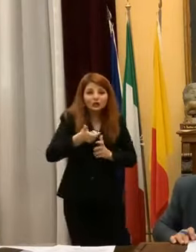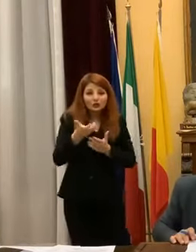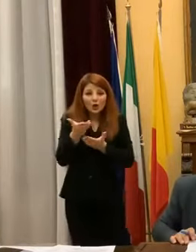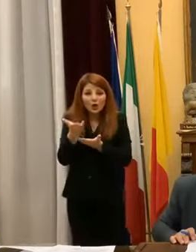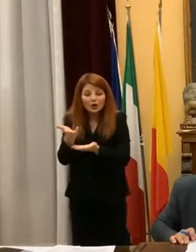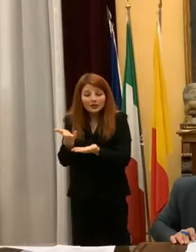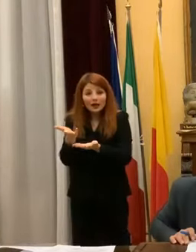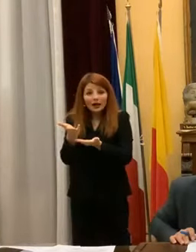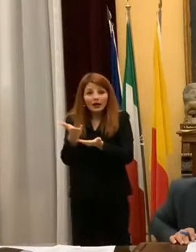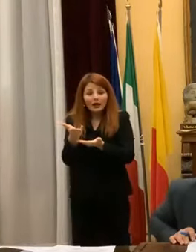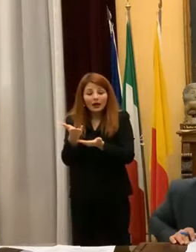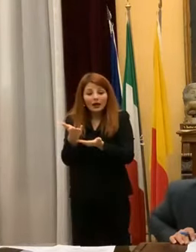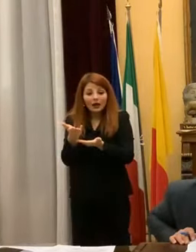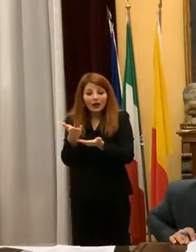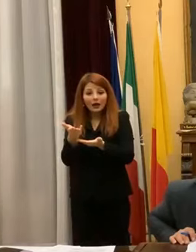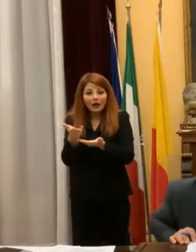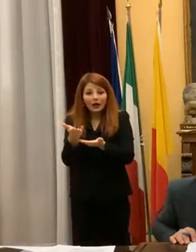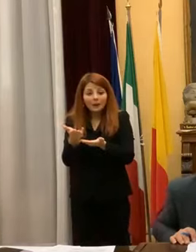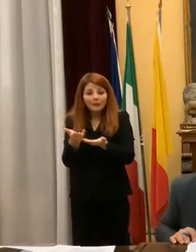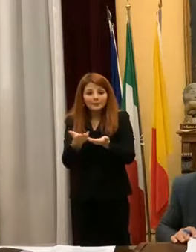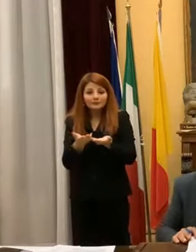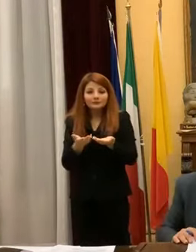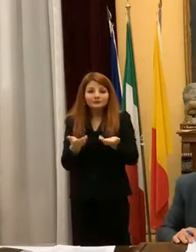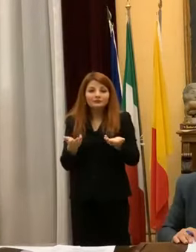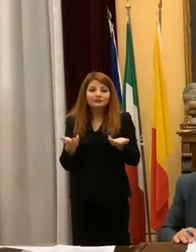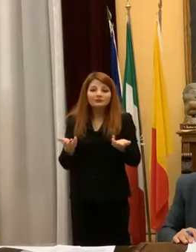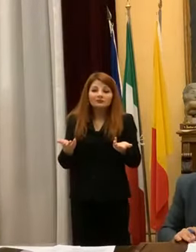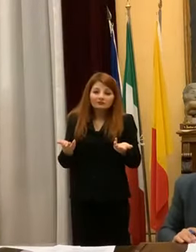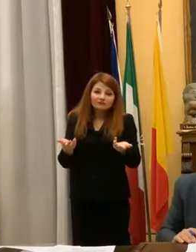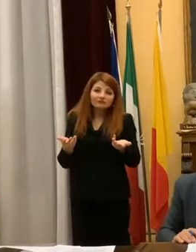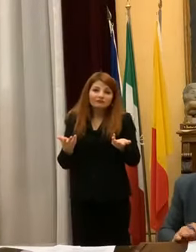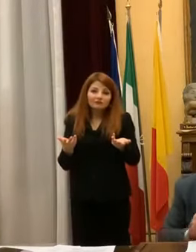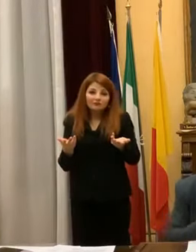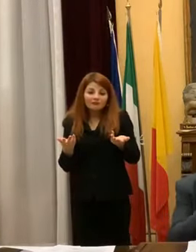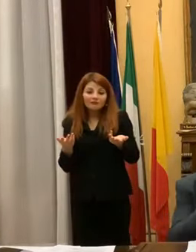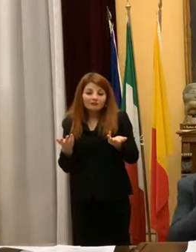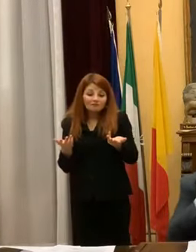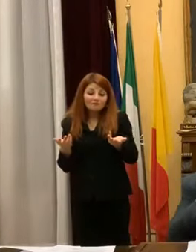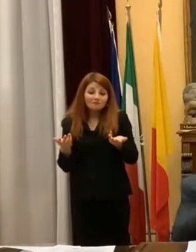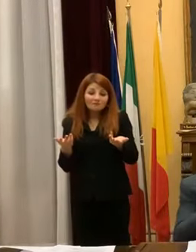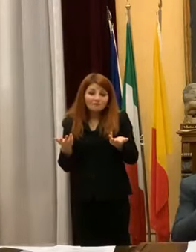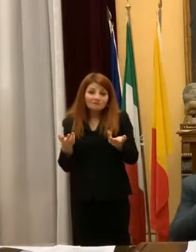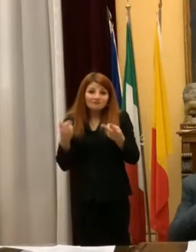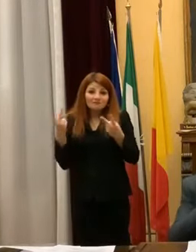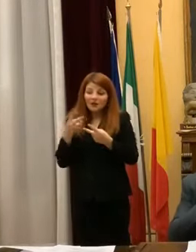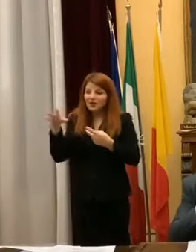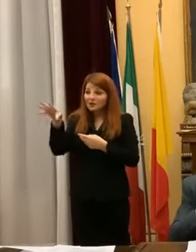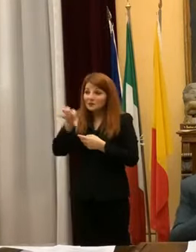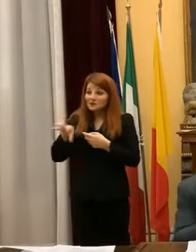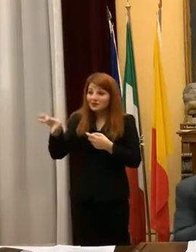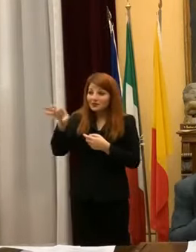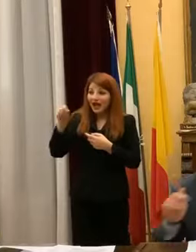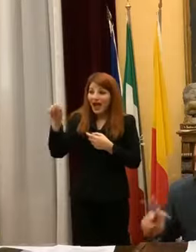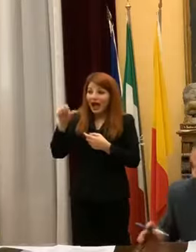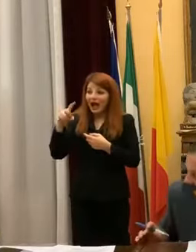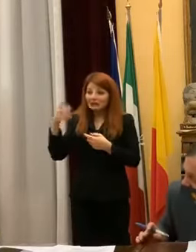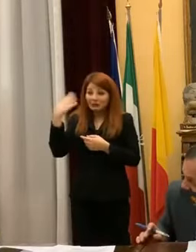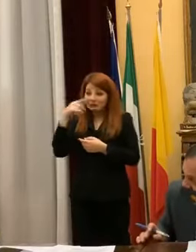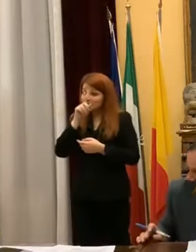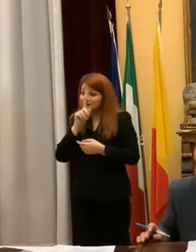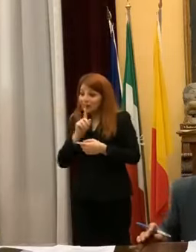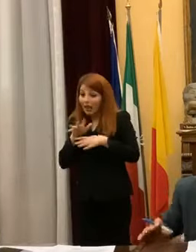generale, che ovviamente mi potrebbe fare saltare gli equilibri all'asta. Infatti stanno tutti zitti e pipa, muti e pipa, nessun deputato